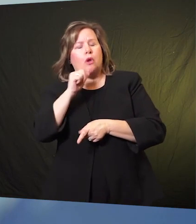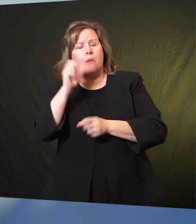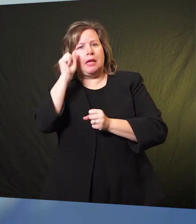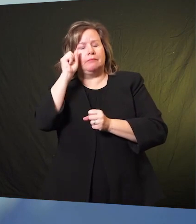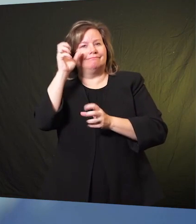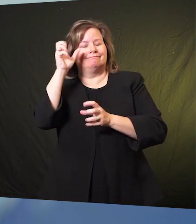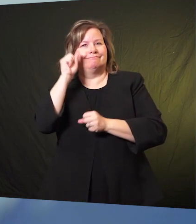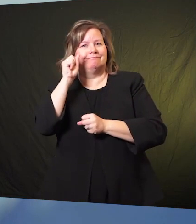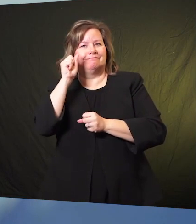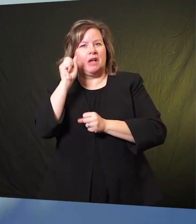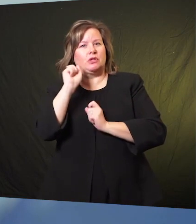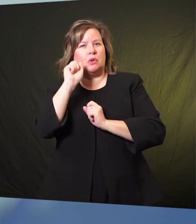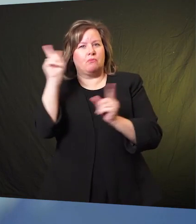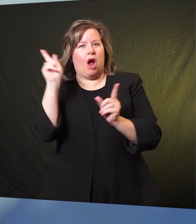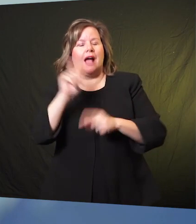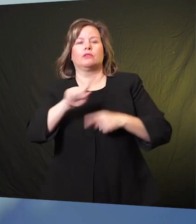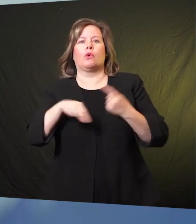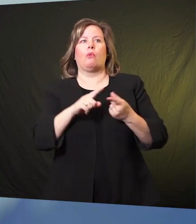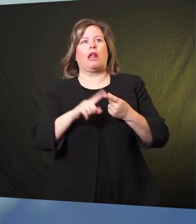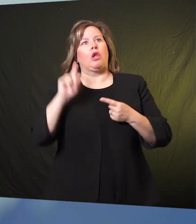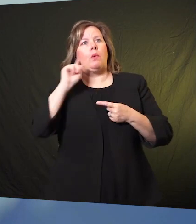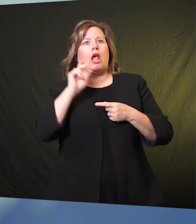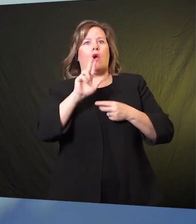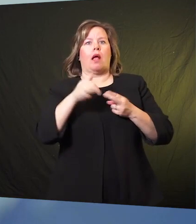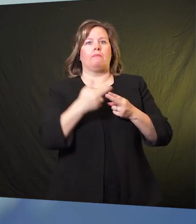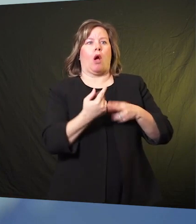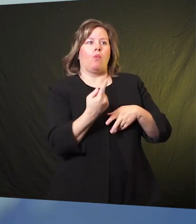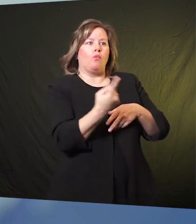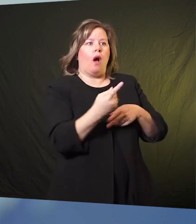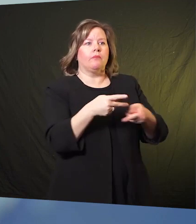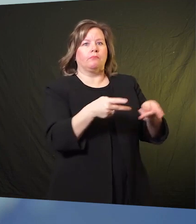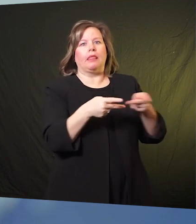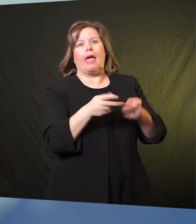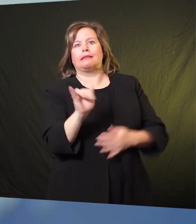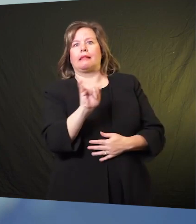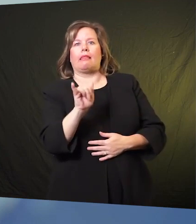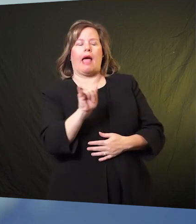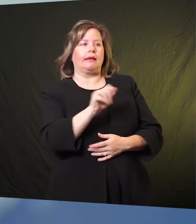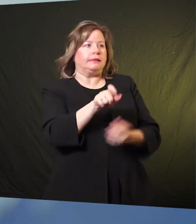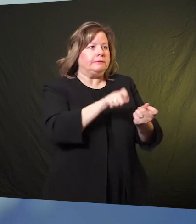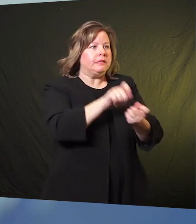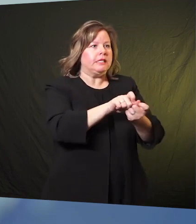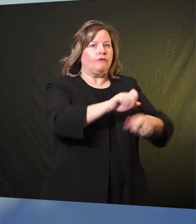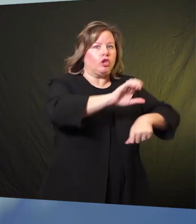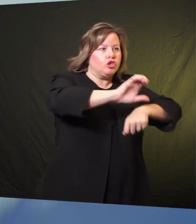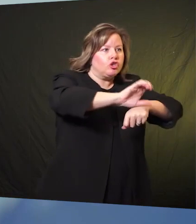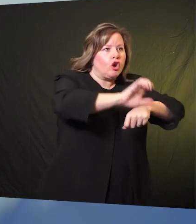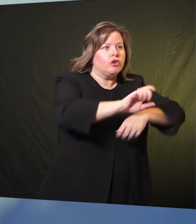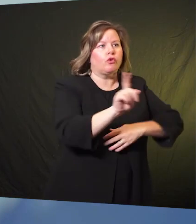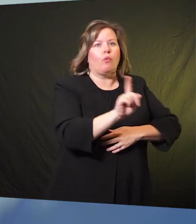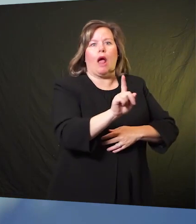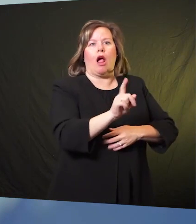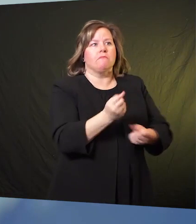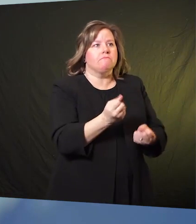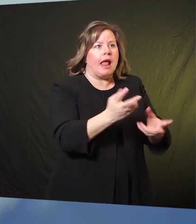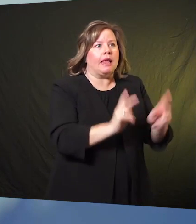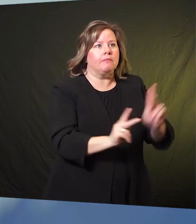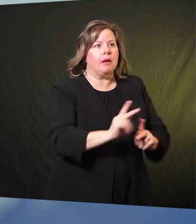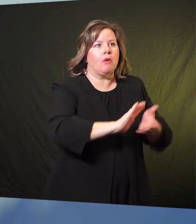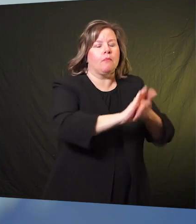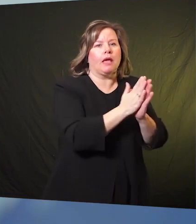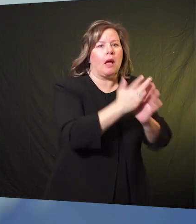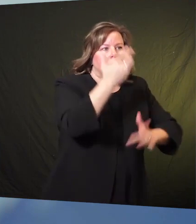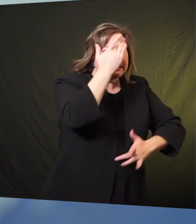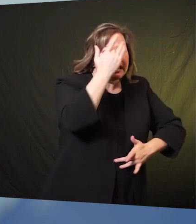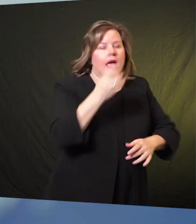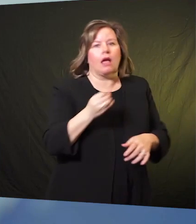se sorprenda en que cuando pasa el año donde se oye hablar de pequeños grupos de brotes en